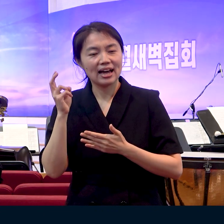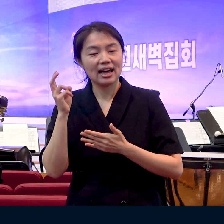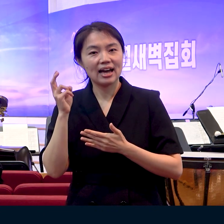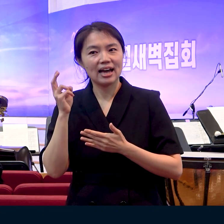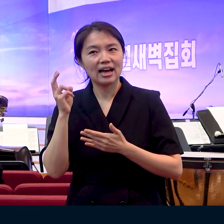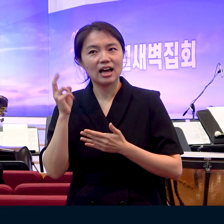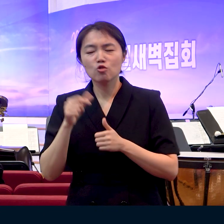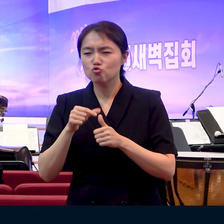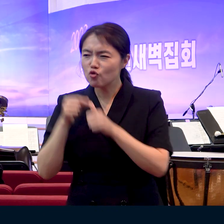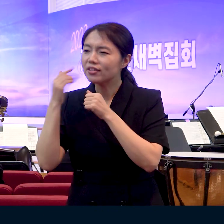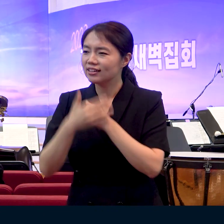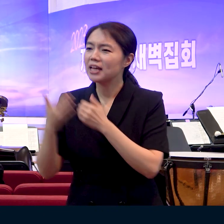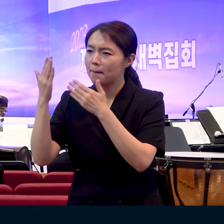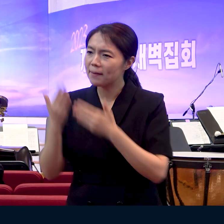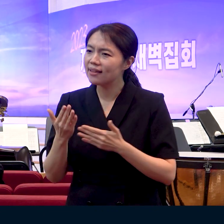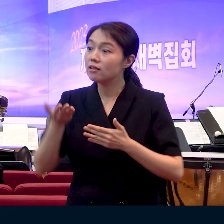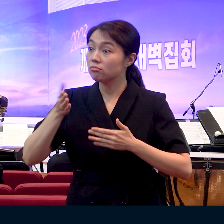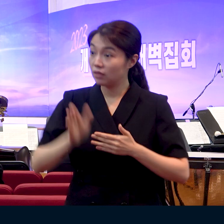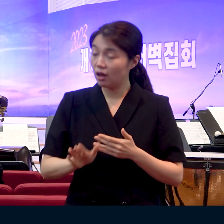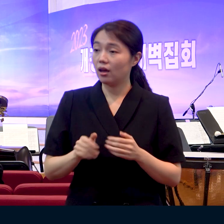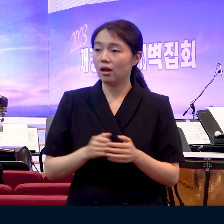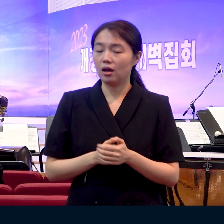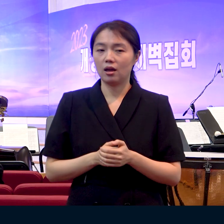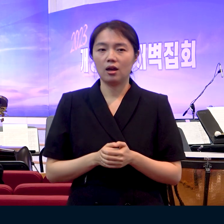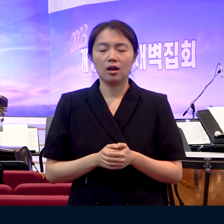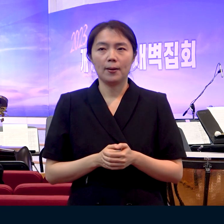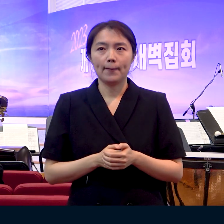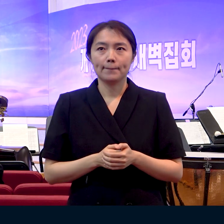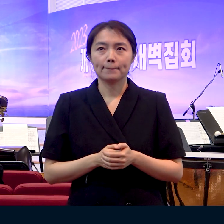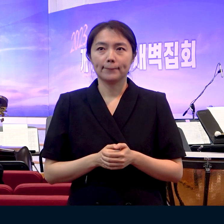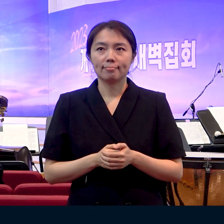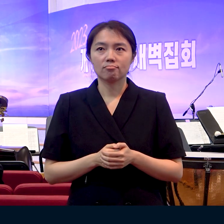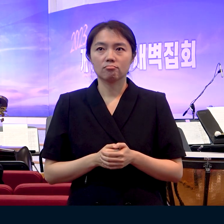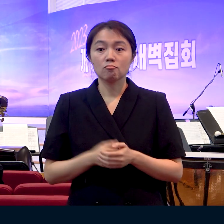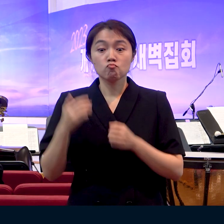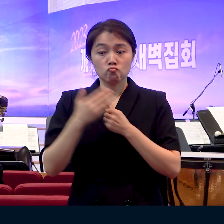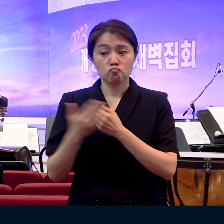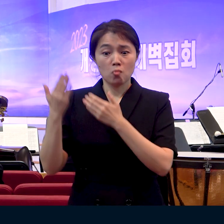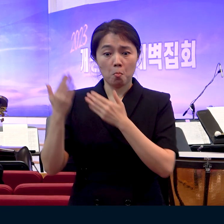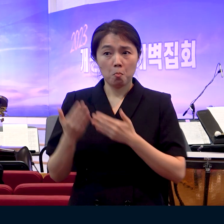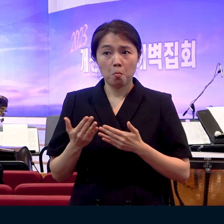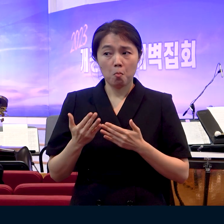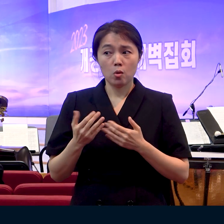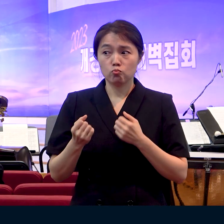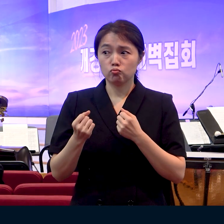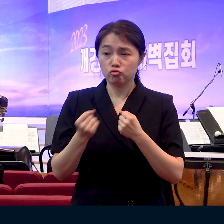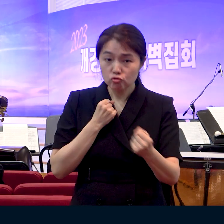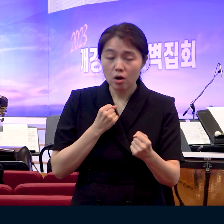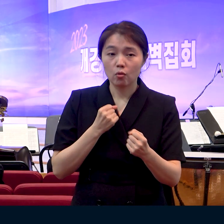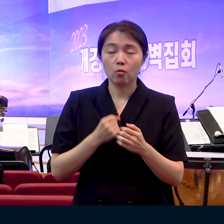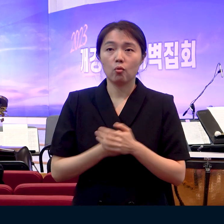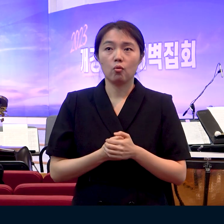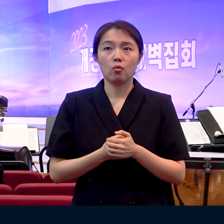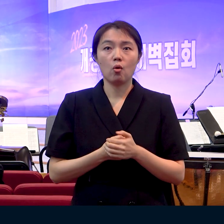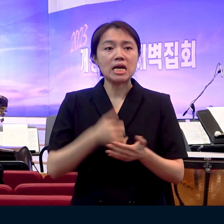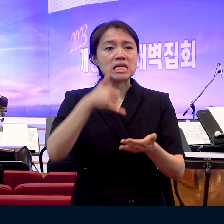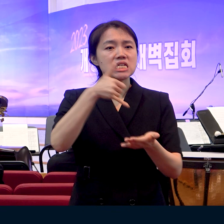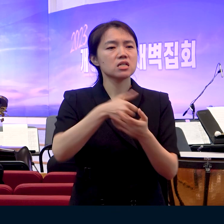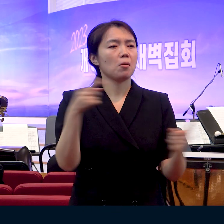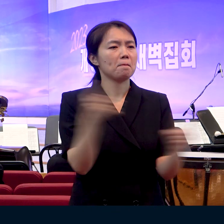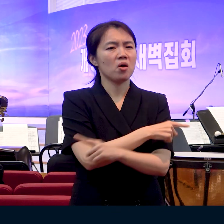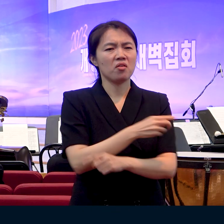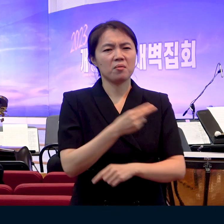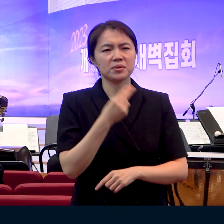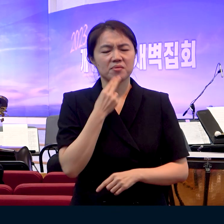은혜를 받았을 거예요. 그런데 문제는 뭐냐? 그렇게 은혜를 받았으면요, 그 다음에 어떻게 해야 된다고 그랬어요? 그게 인격을